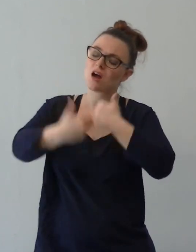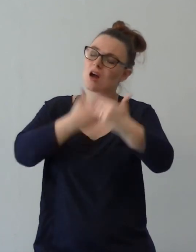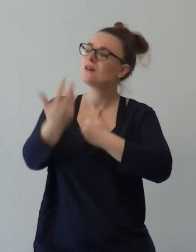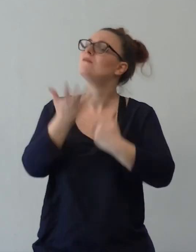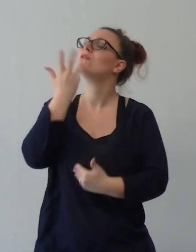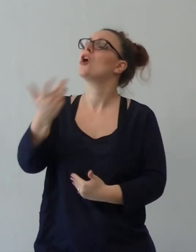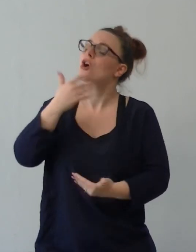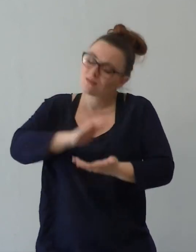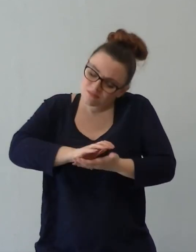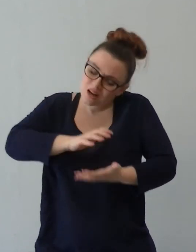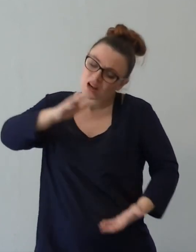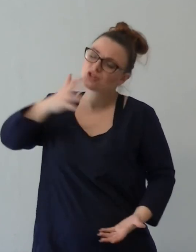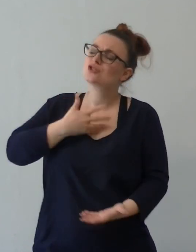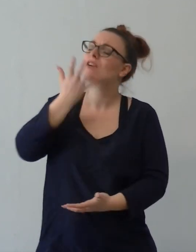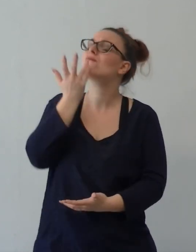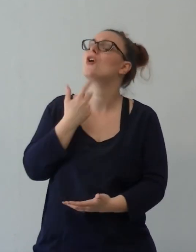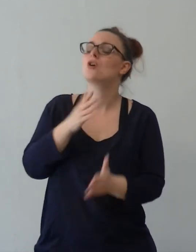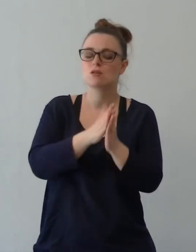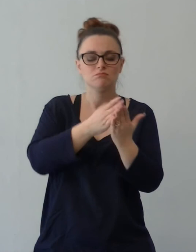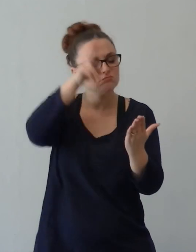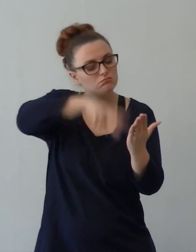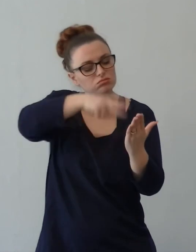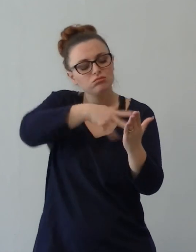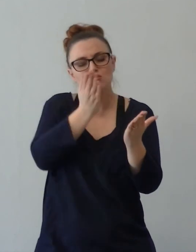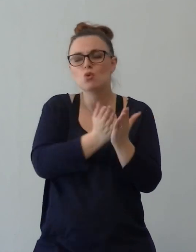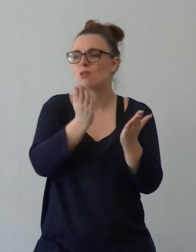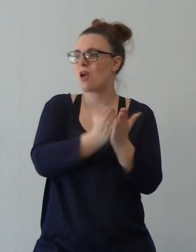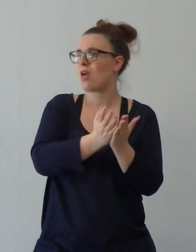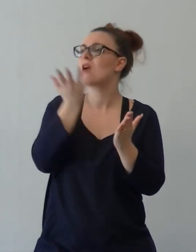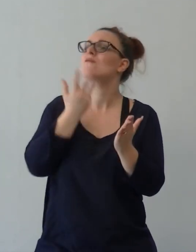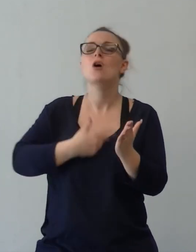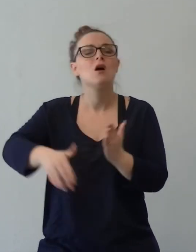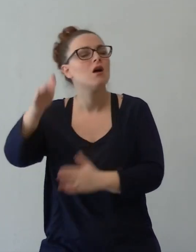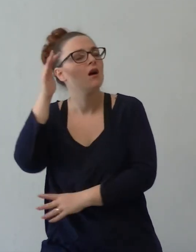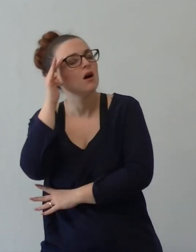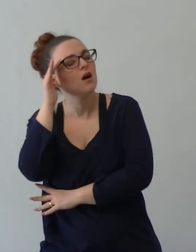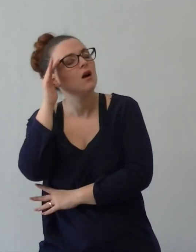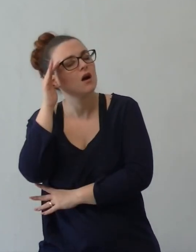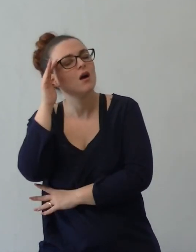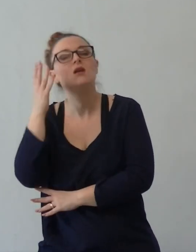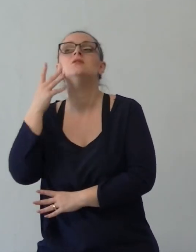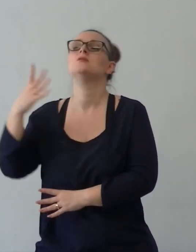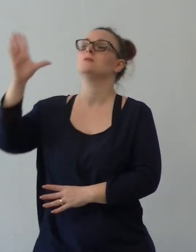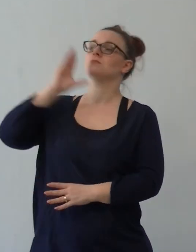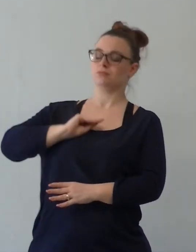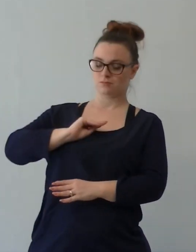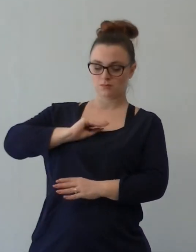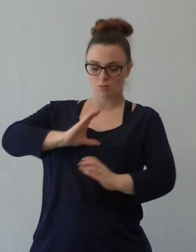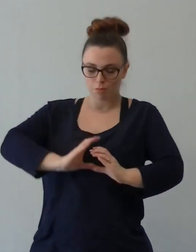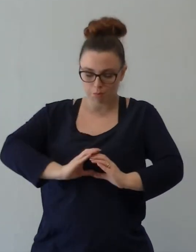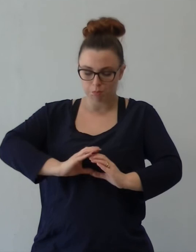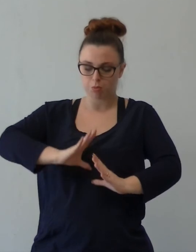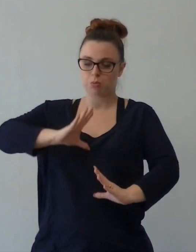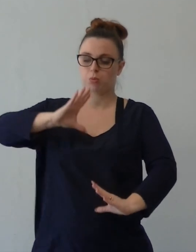nella fede in te, voglio studiare la tua parola e ascoltare, riempirmi della tua parola. E infine